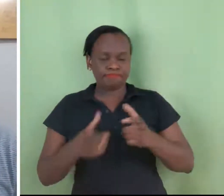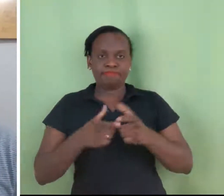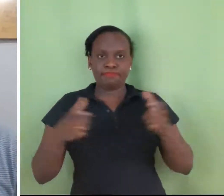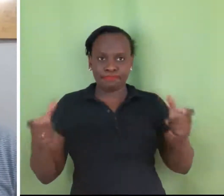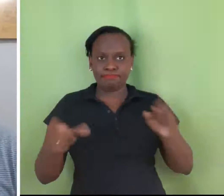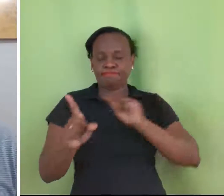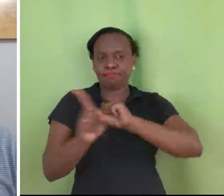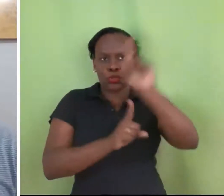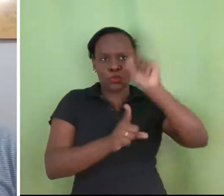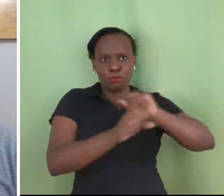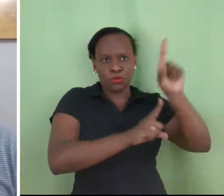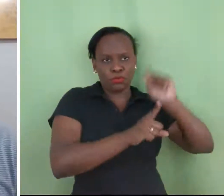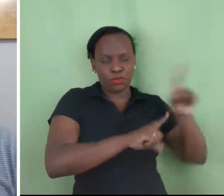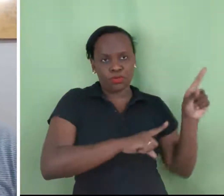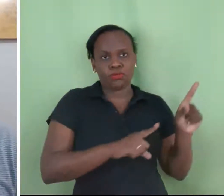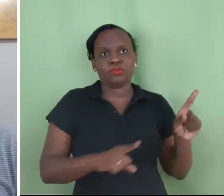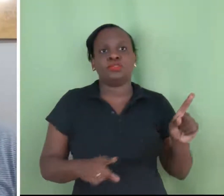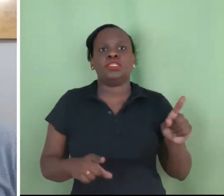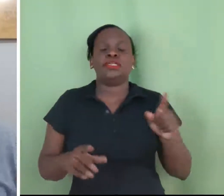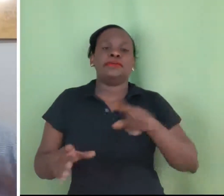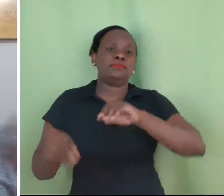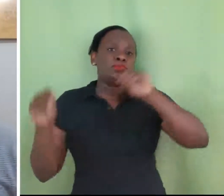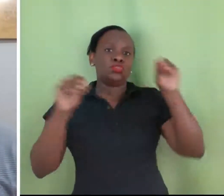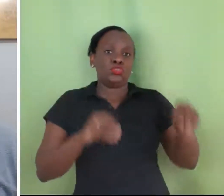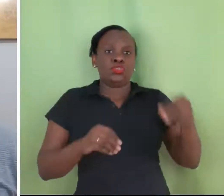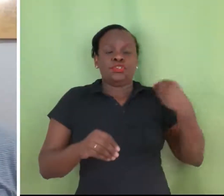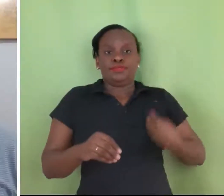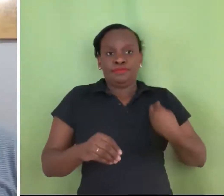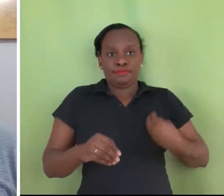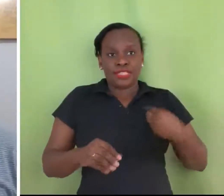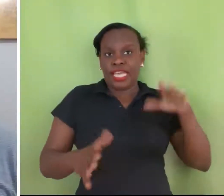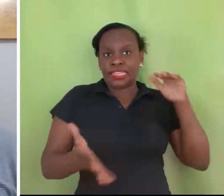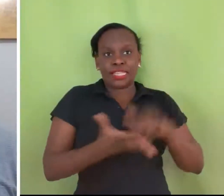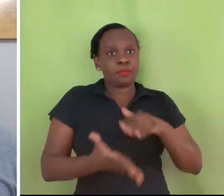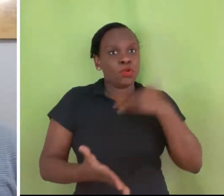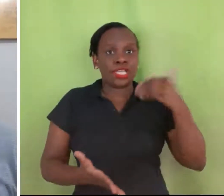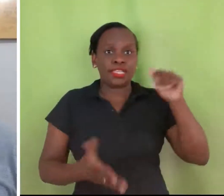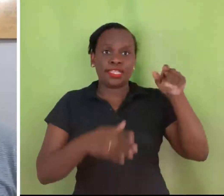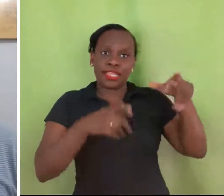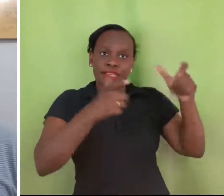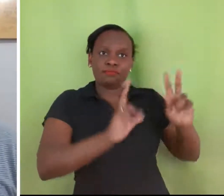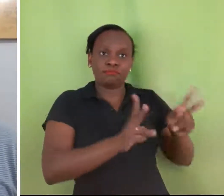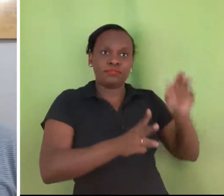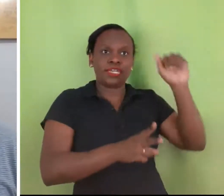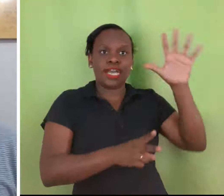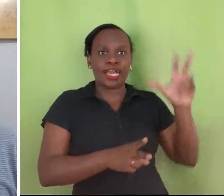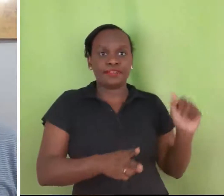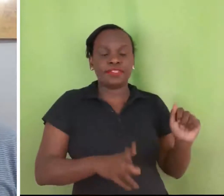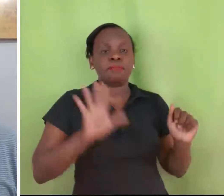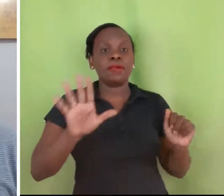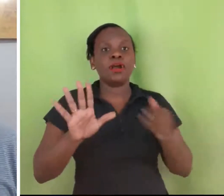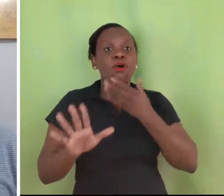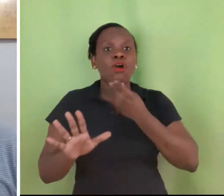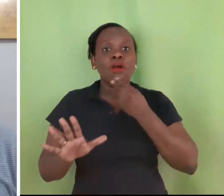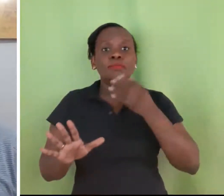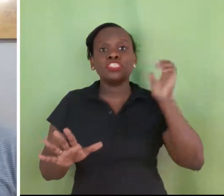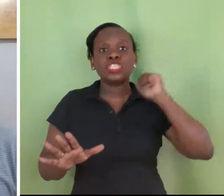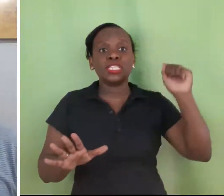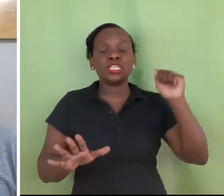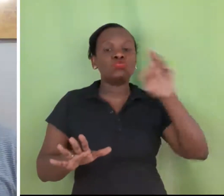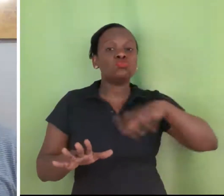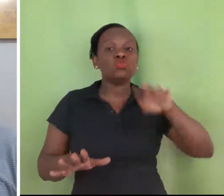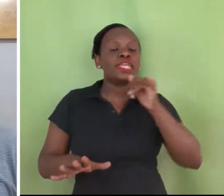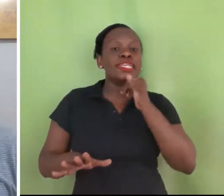foram expulsos, tiveram que viver até o final dos seus dias na África, menos o Tiradentes, que serviu como exemplo,